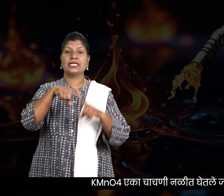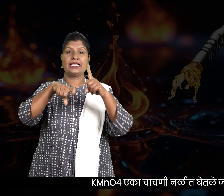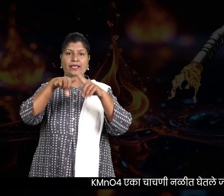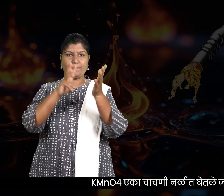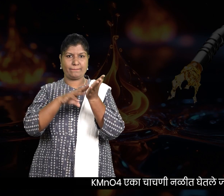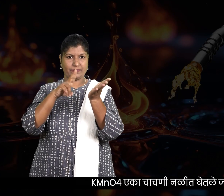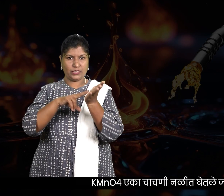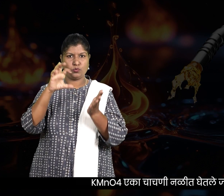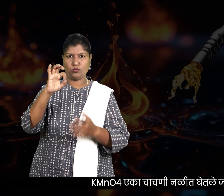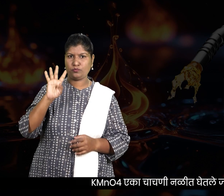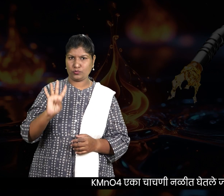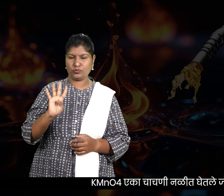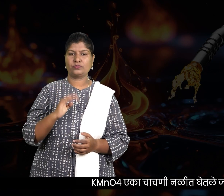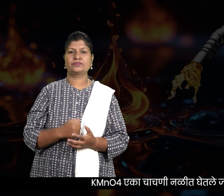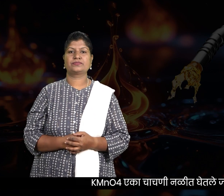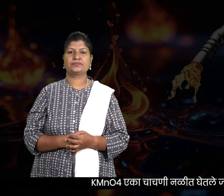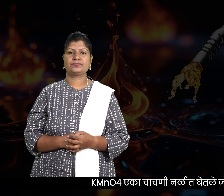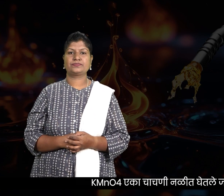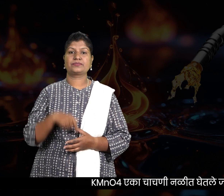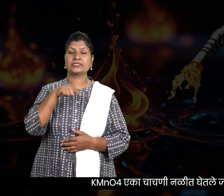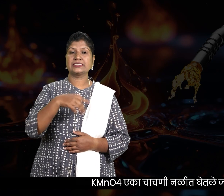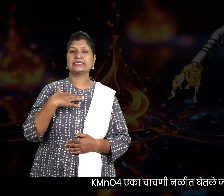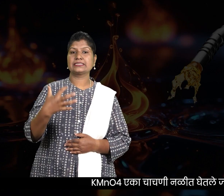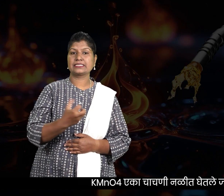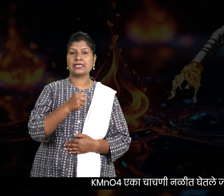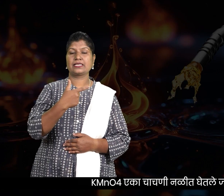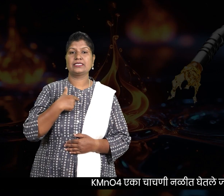KMnO4 एका चाचणी नळीत घेतले जाते.